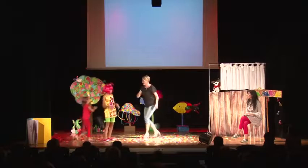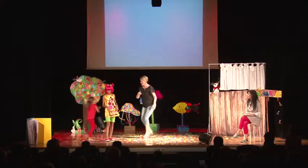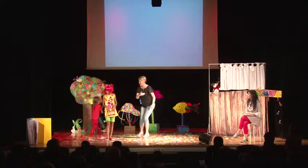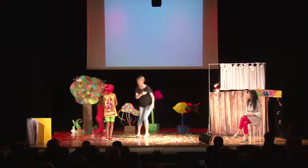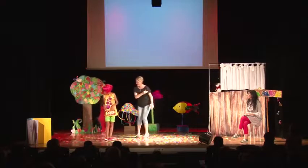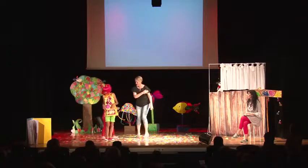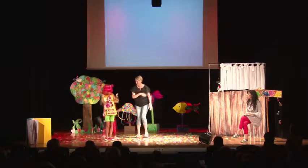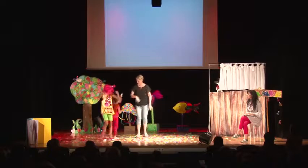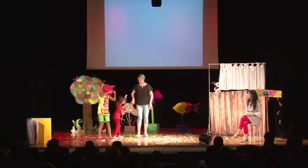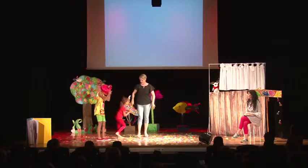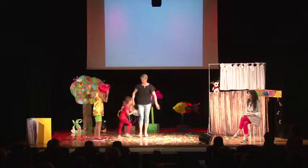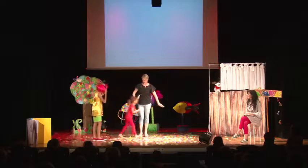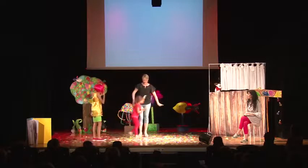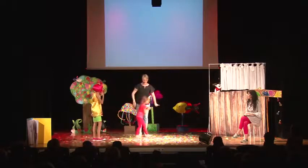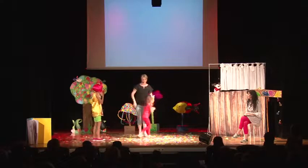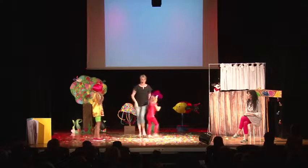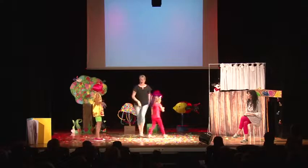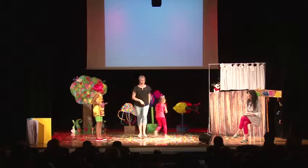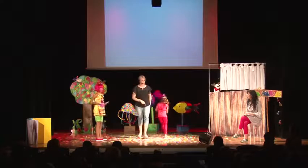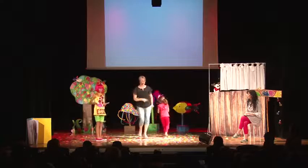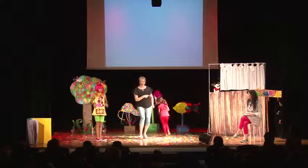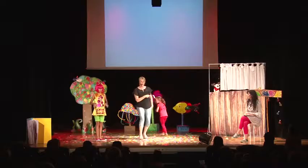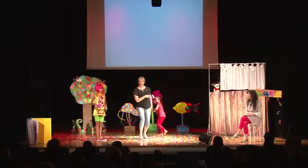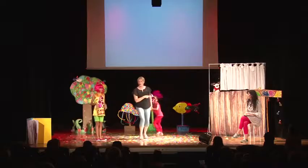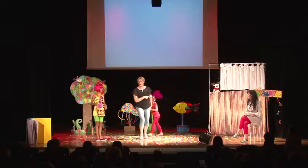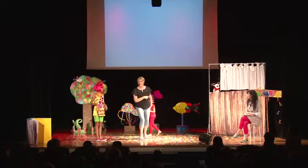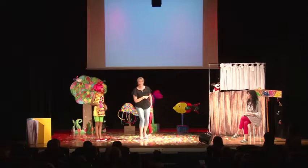poisson! Est-ce que vous vous souvenez de la couleur d'ailleurs?